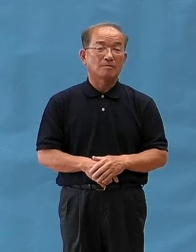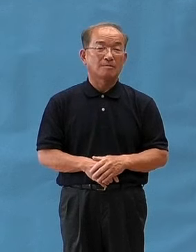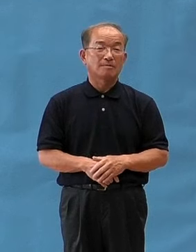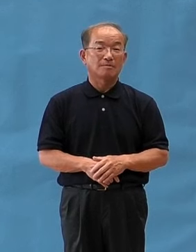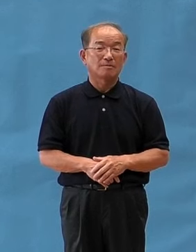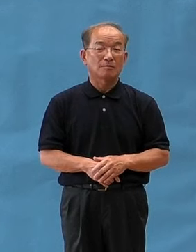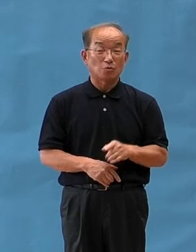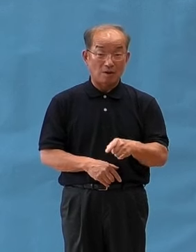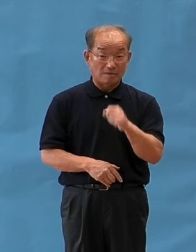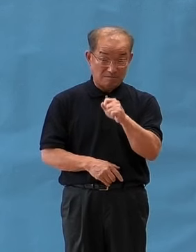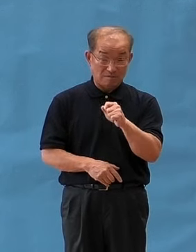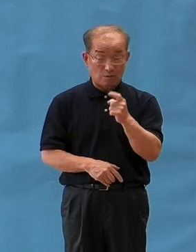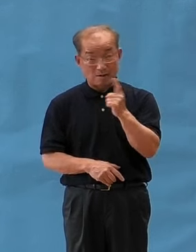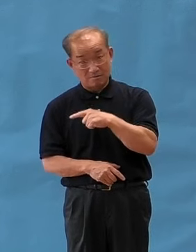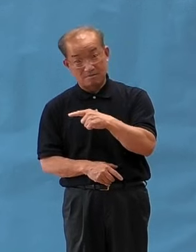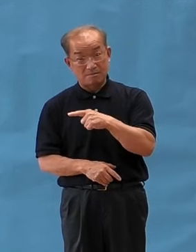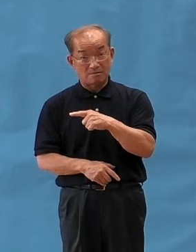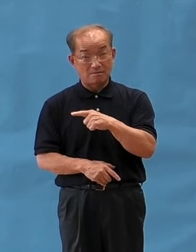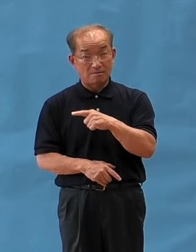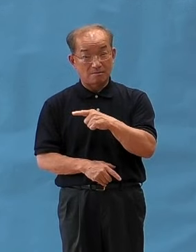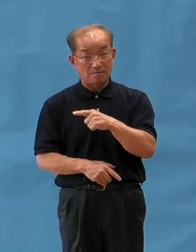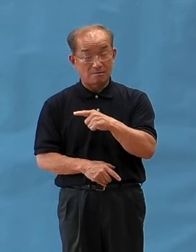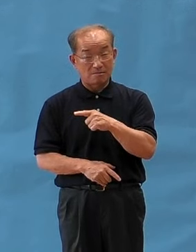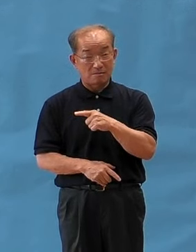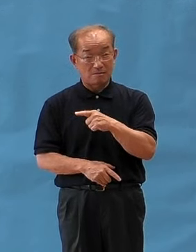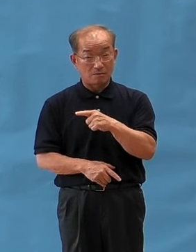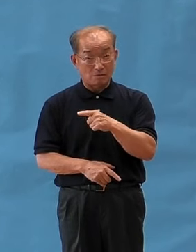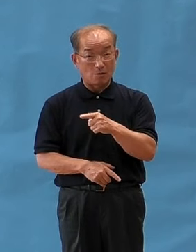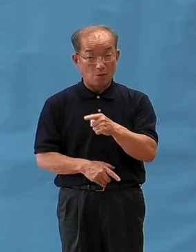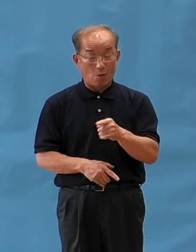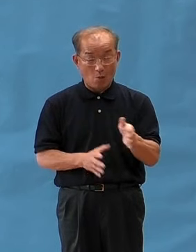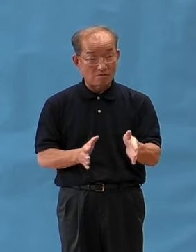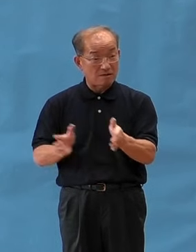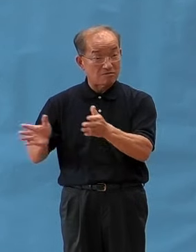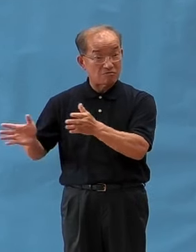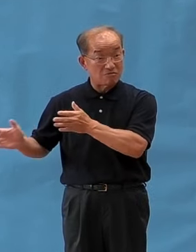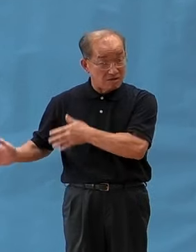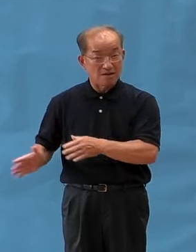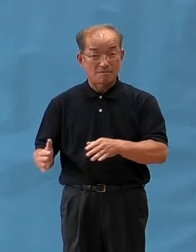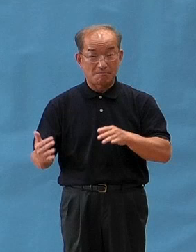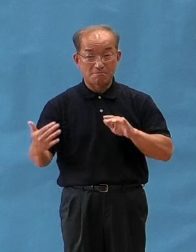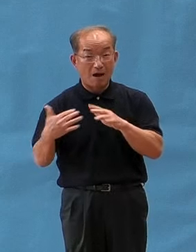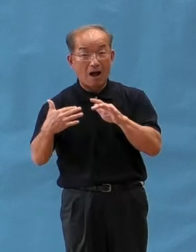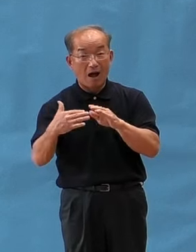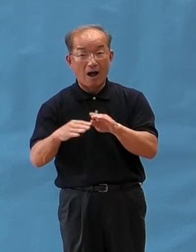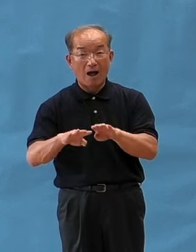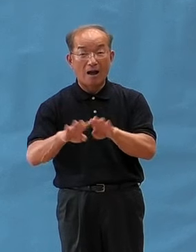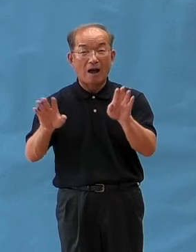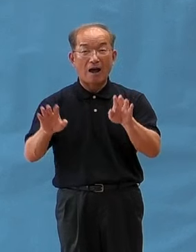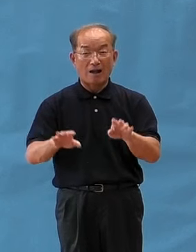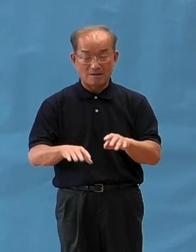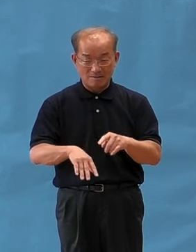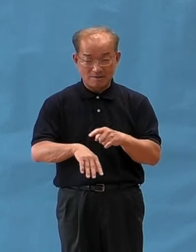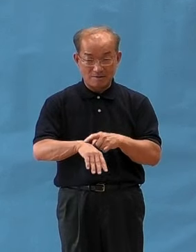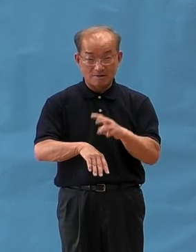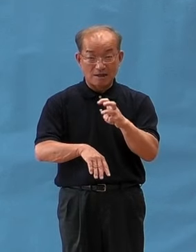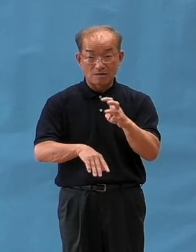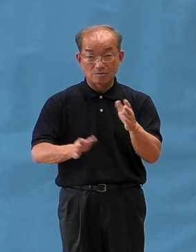それがいいのか悪いのかっていうことの交通整理すらせずに、その是非から議論しなきゃいけないんだったら、もう正直で30分じゃ足りません